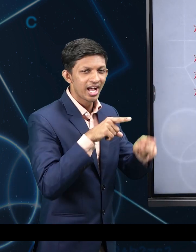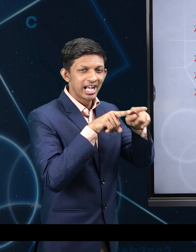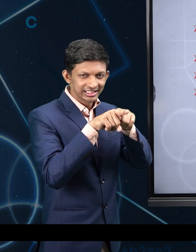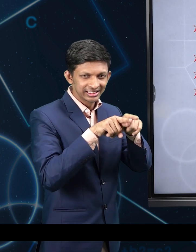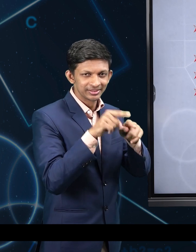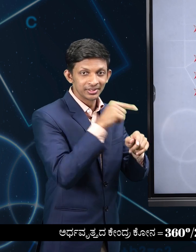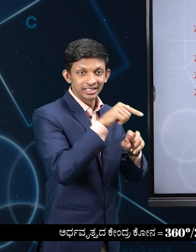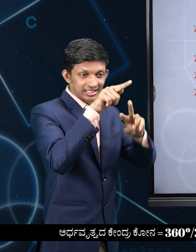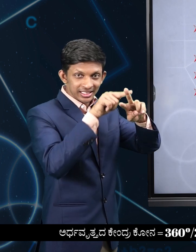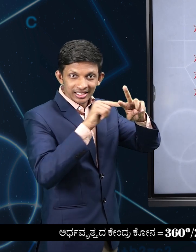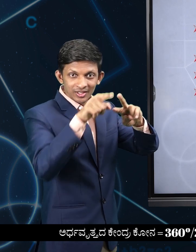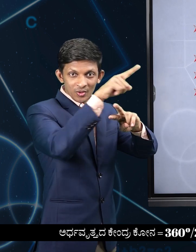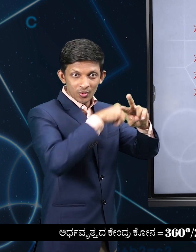ಉದಾಹರಣೆಗೆ ಅರ್ಧವೃತ್ತದ ಕೇಂದ್ರ ಕೋನ